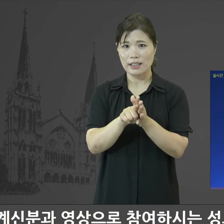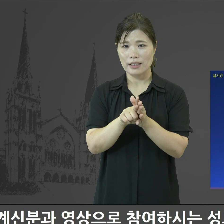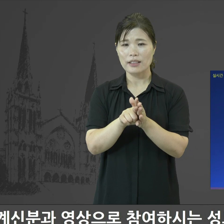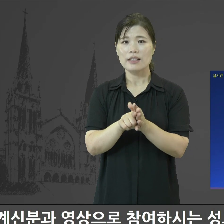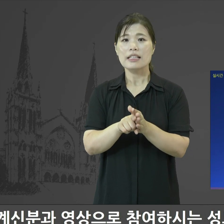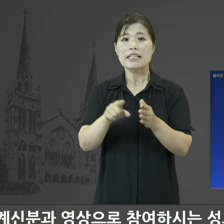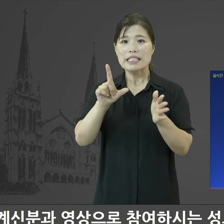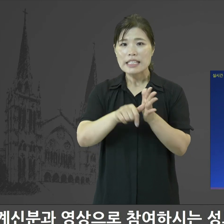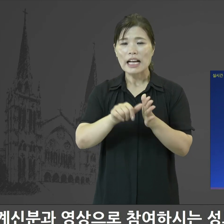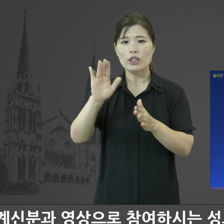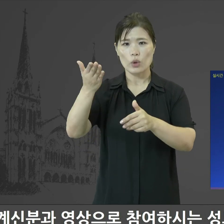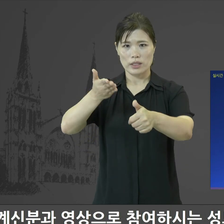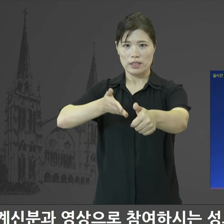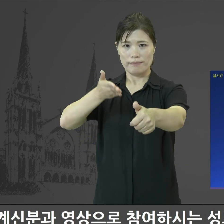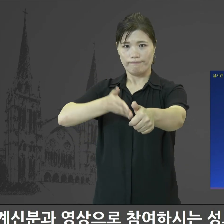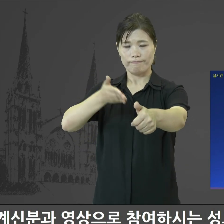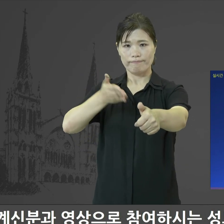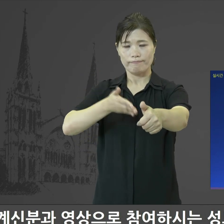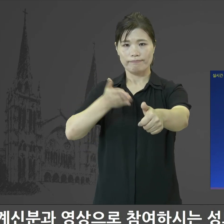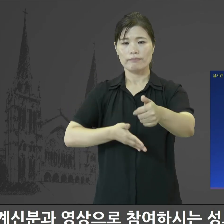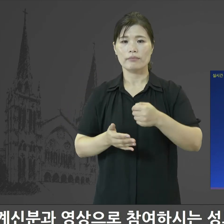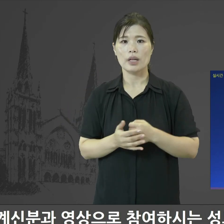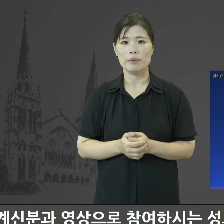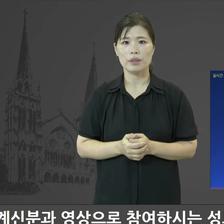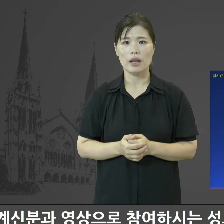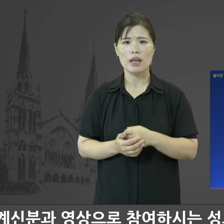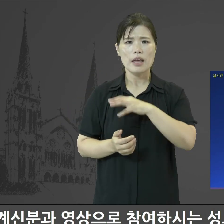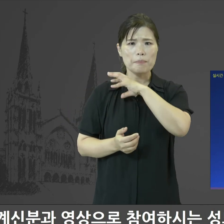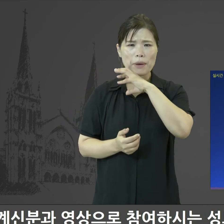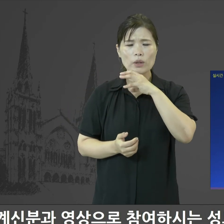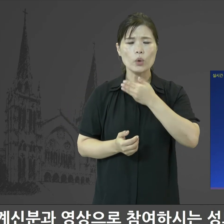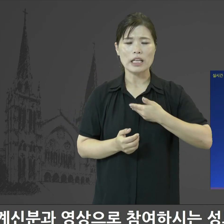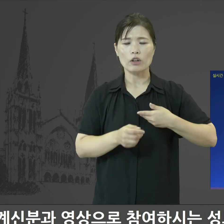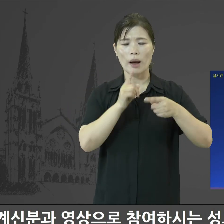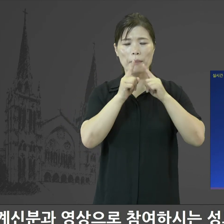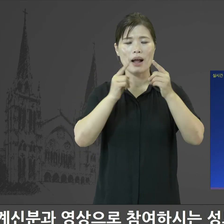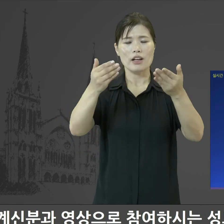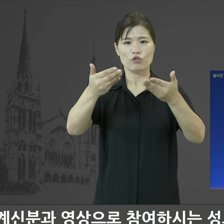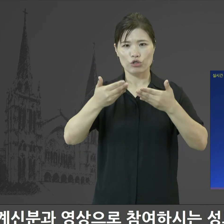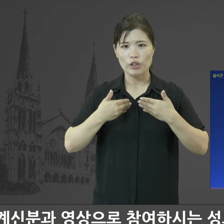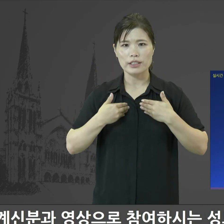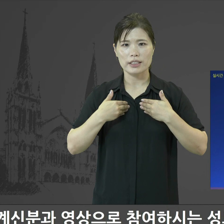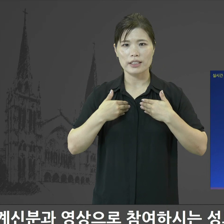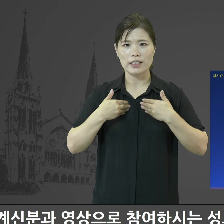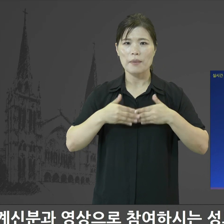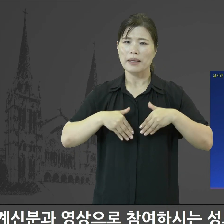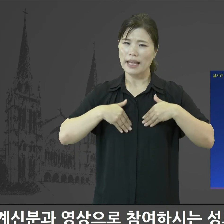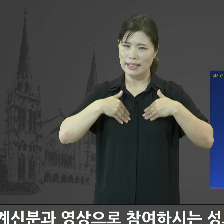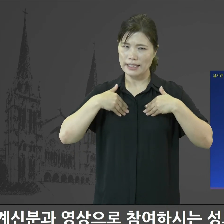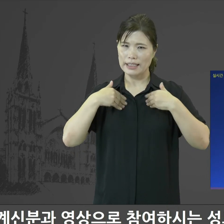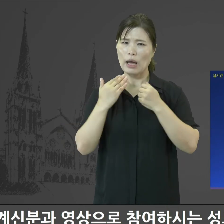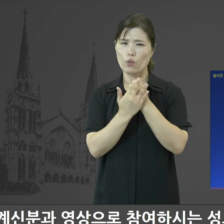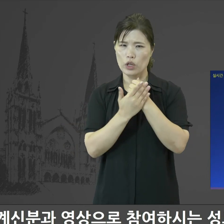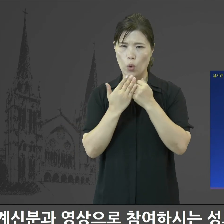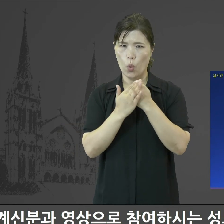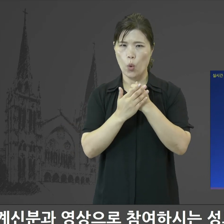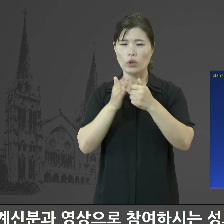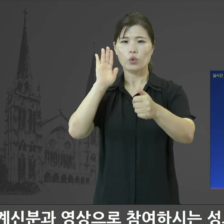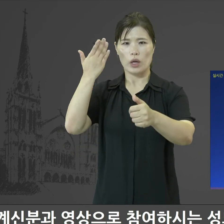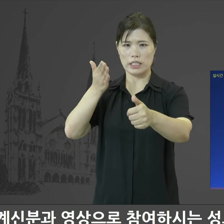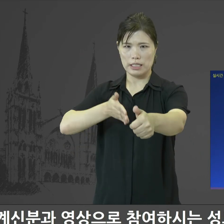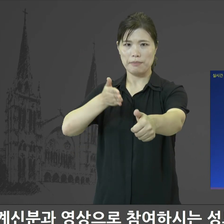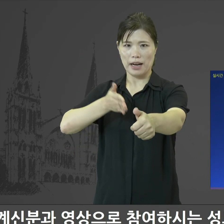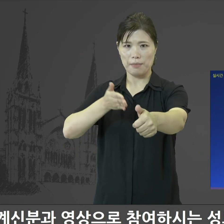이 말씀의 시작이 우리에게 주시는 강력하고도 따뜻한 위로의 도전인 줄 믿습니다. 오늘도 나그네의